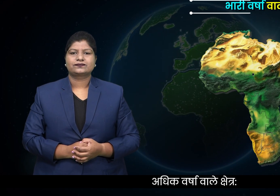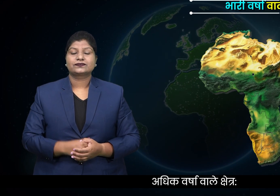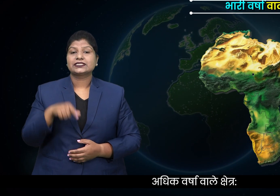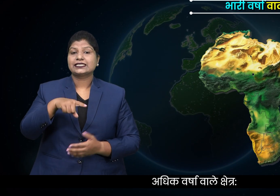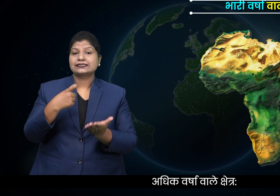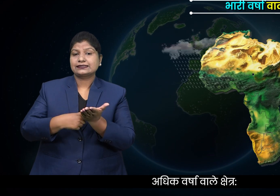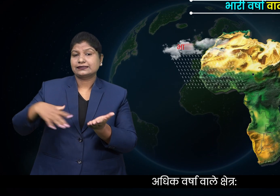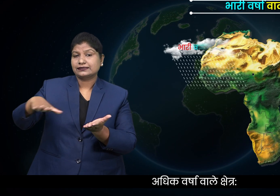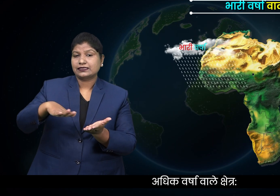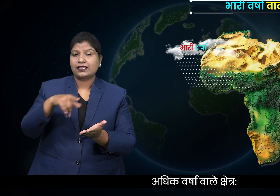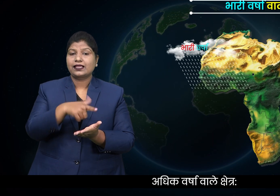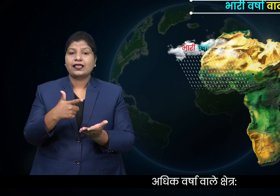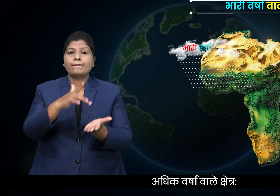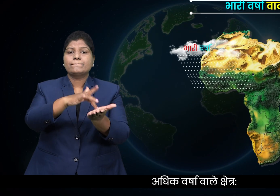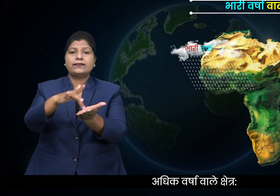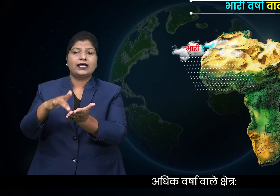अधिक वर्षा वाले क्षेत्र